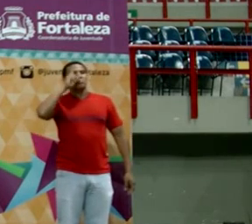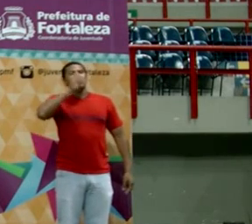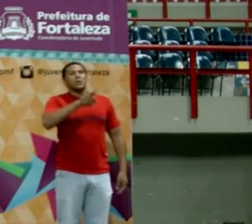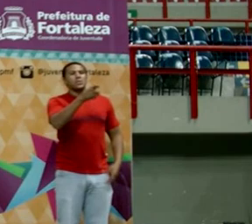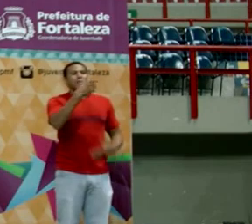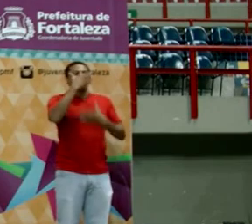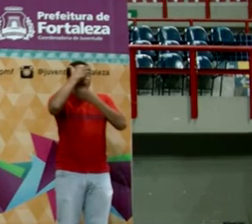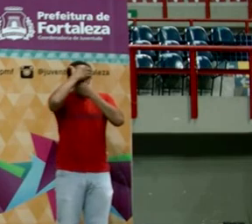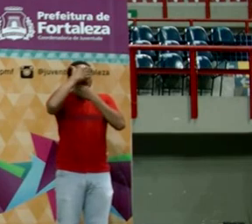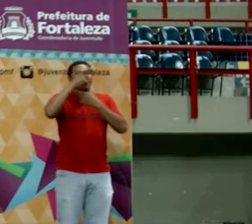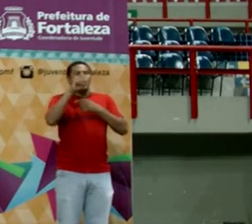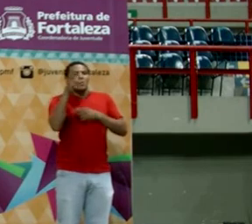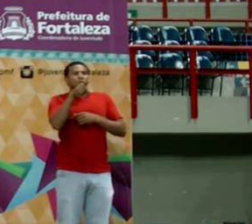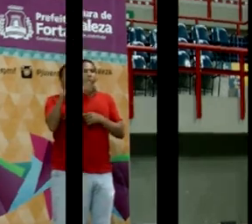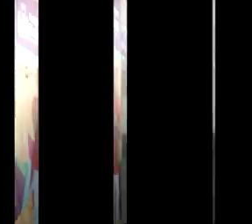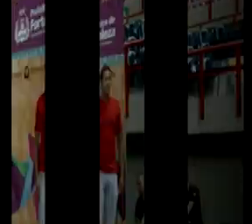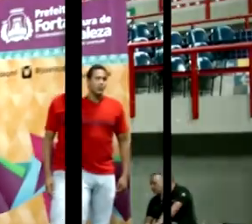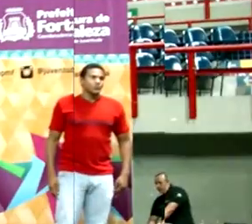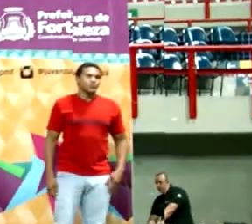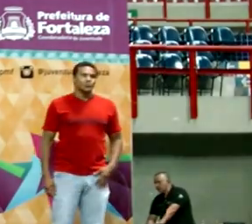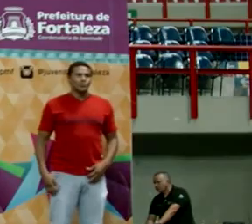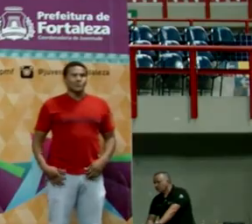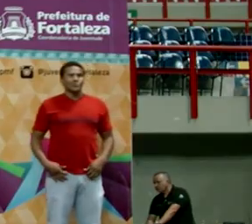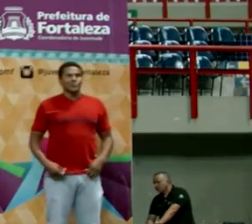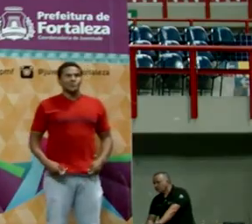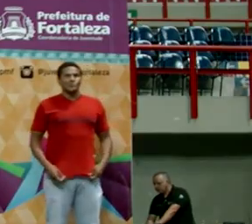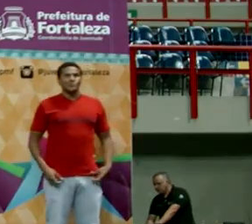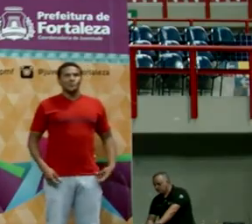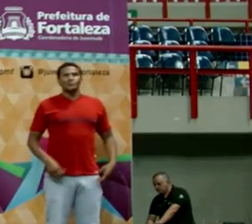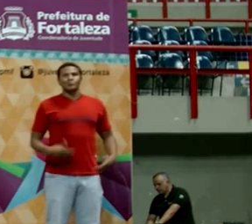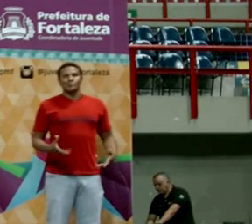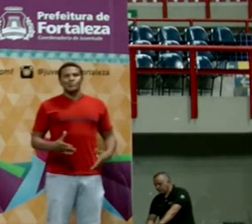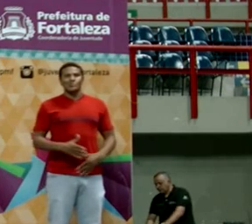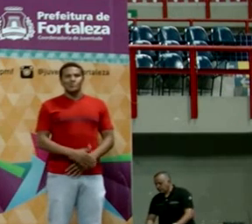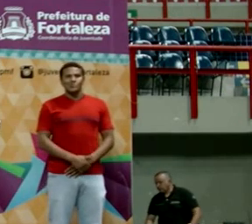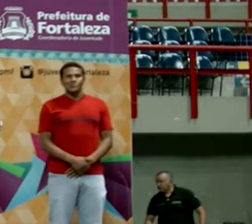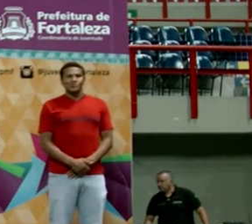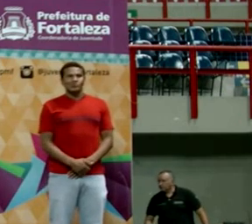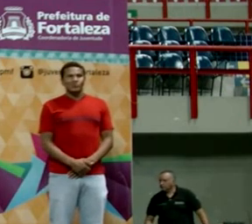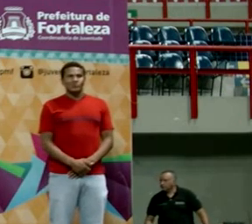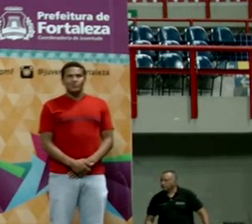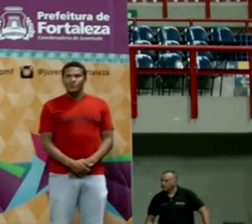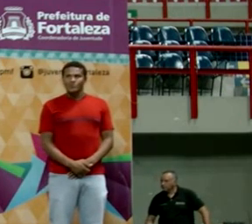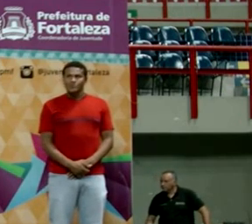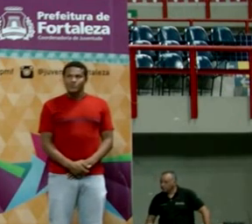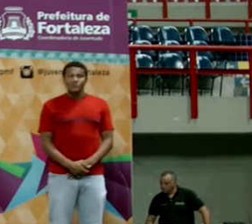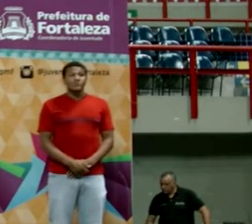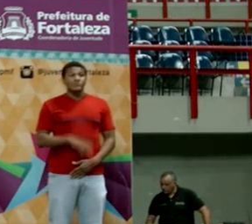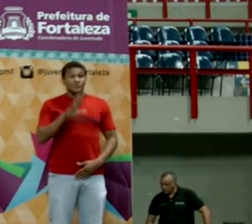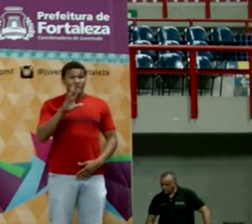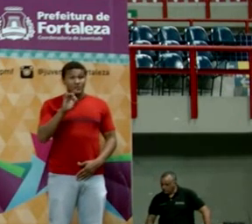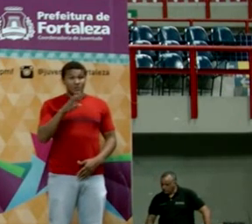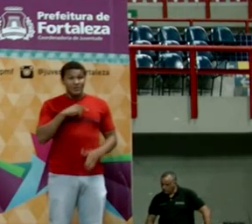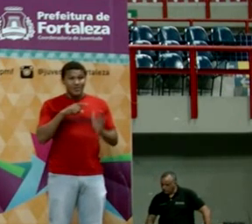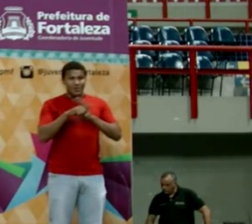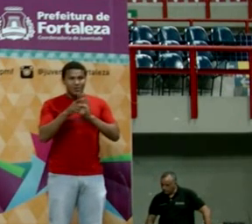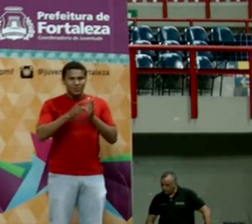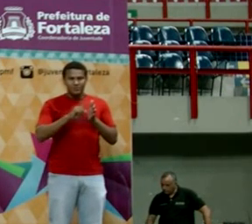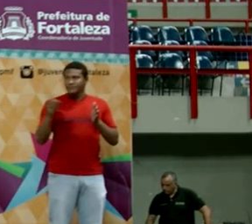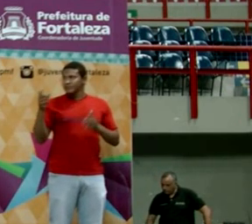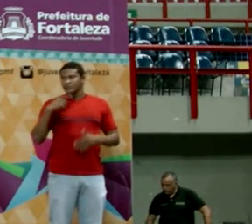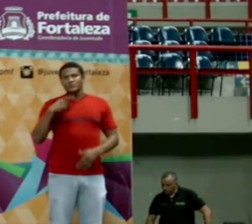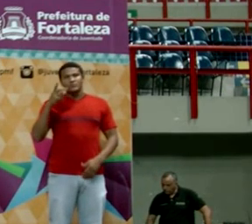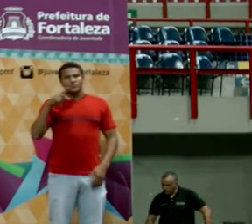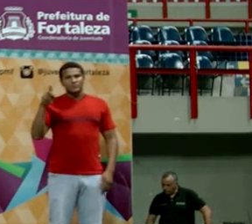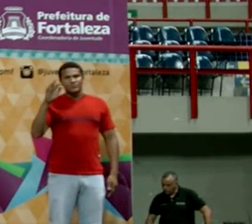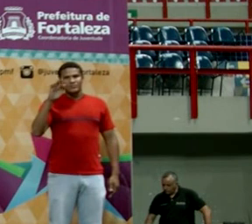a burca. Tá certo? Beleza? Antes da pergunta aqui, só reforçando o que o tio Fábio